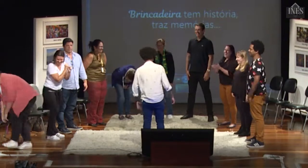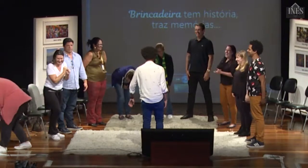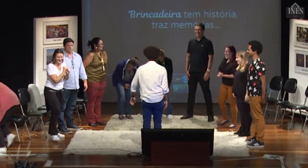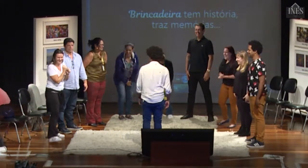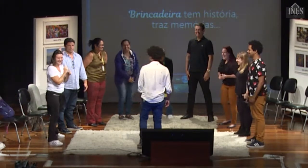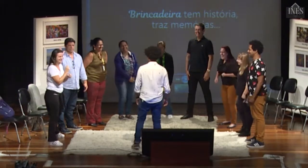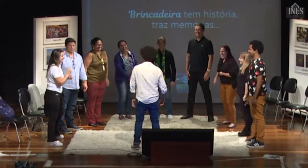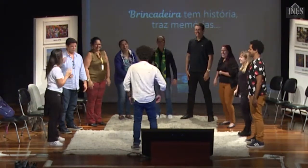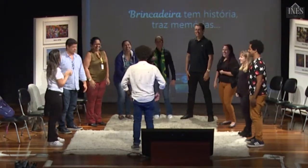Perdi.